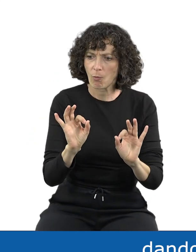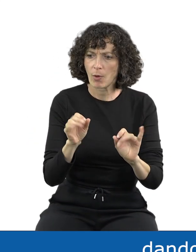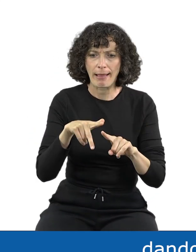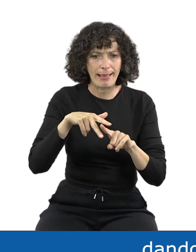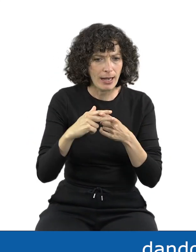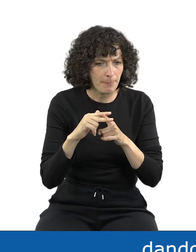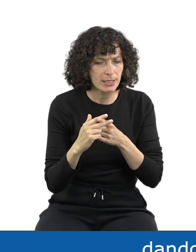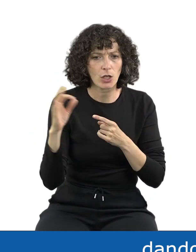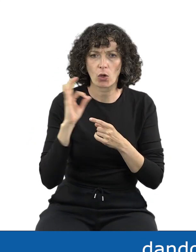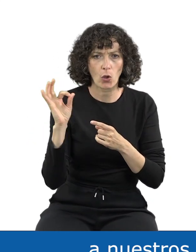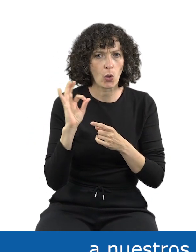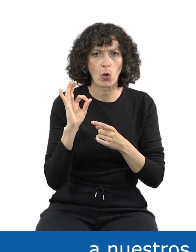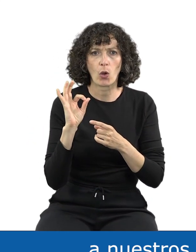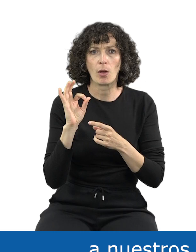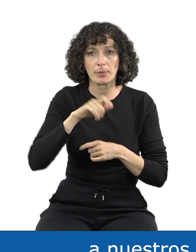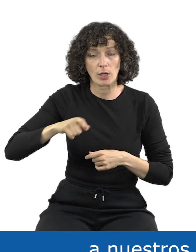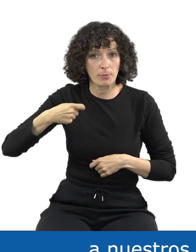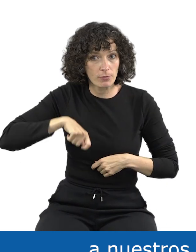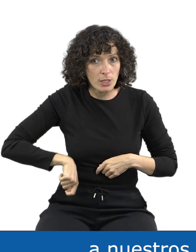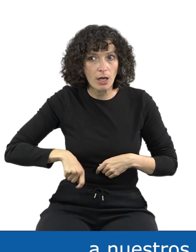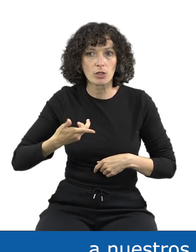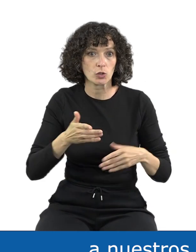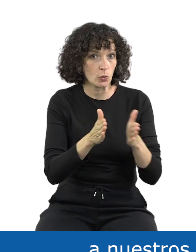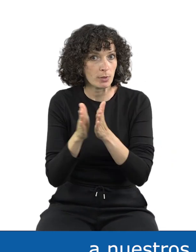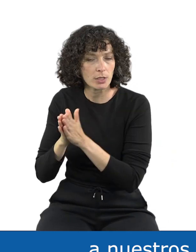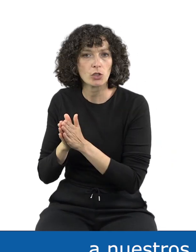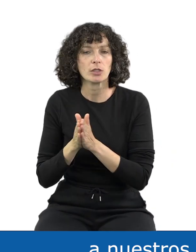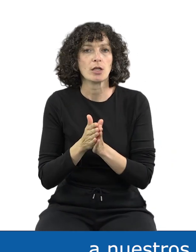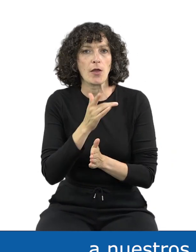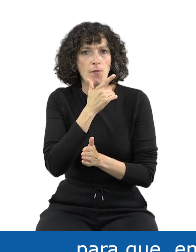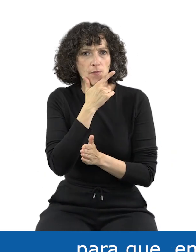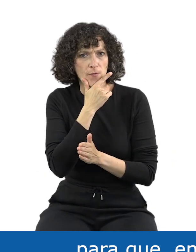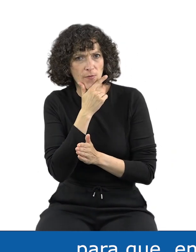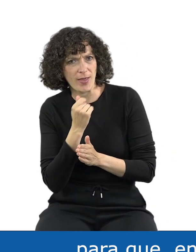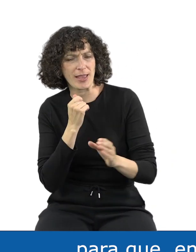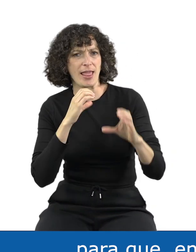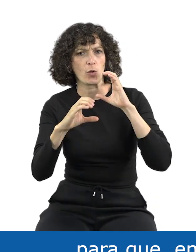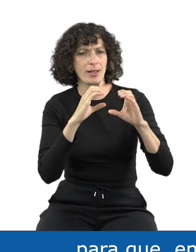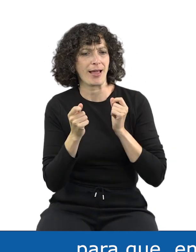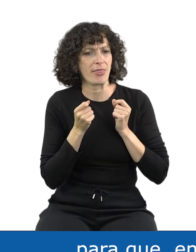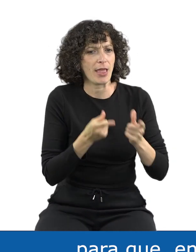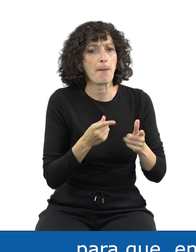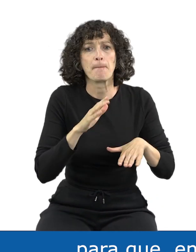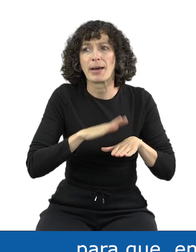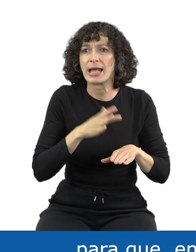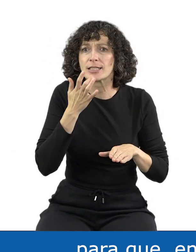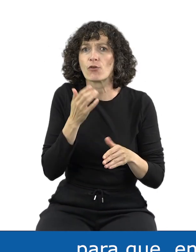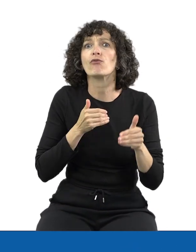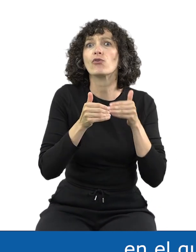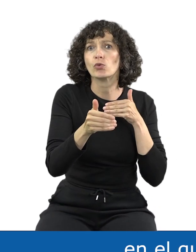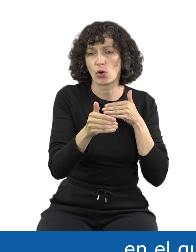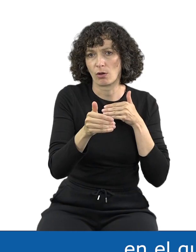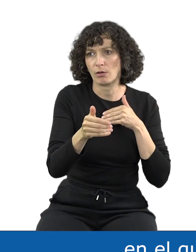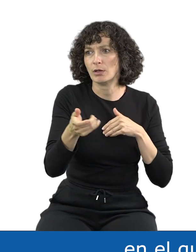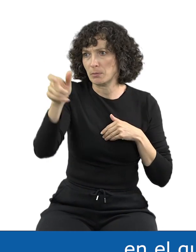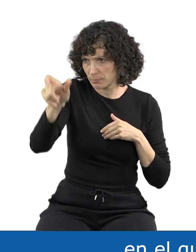unas facilidades comunicativas a nuestros propios profesionales, a nuestros propios compañeros, para que en el momento que se encuentren con una situación en la que la